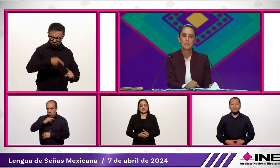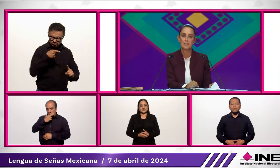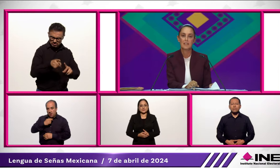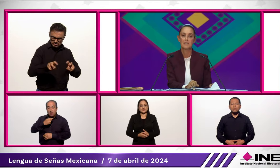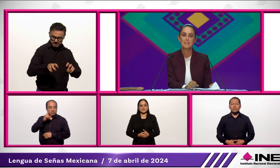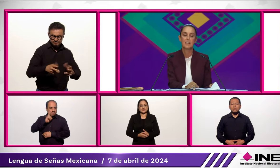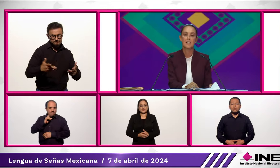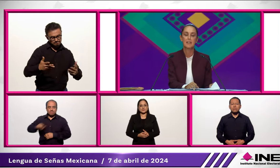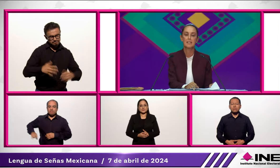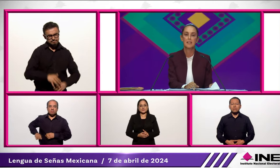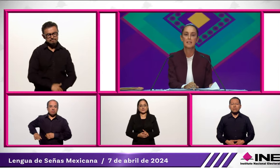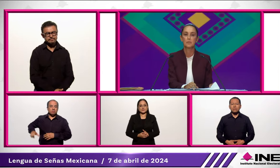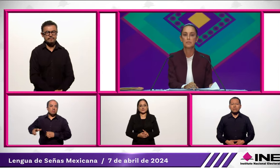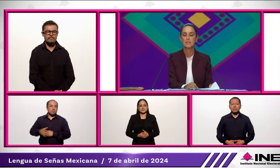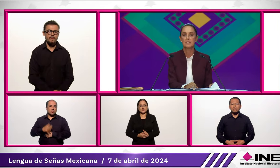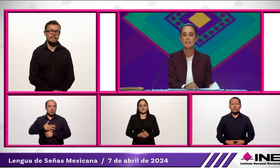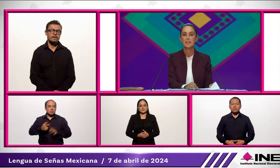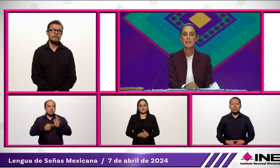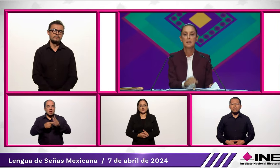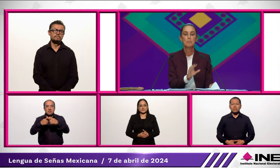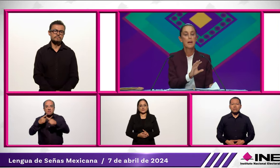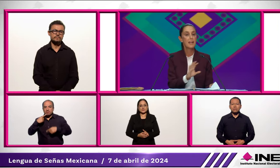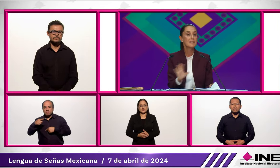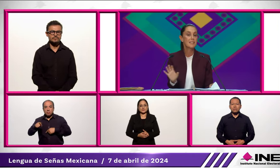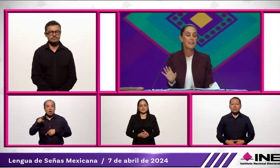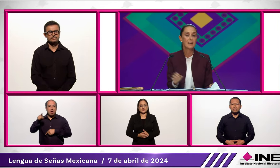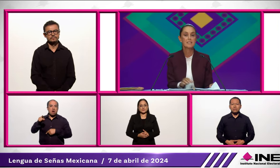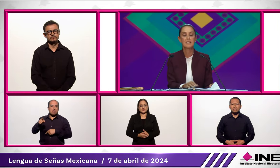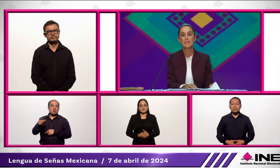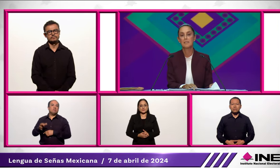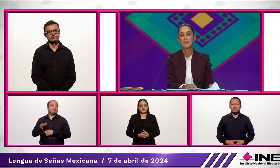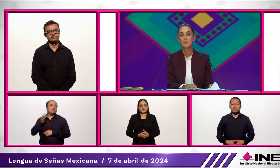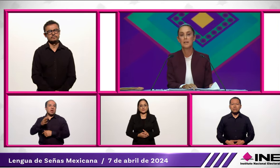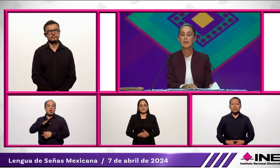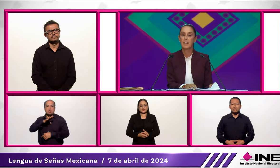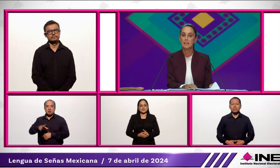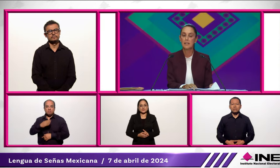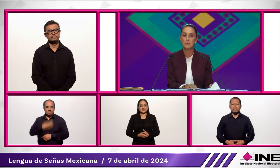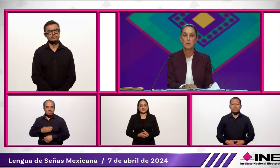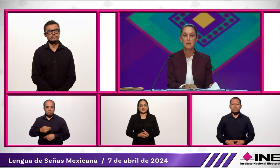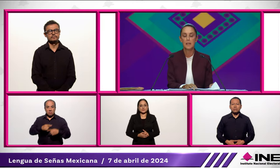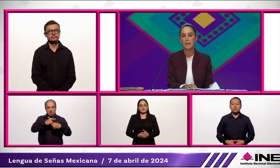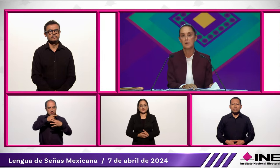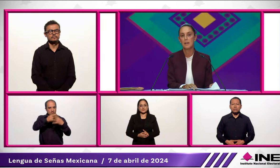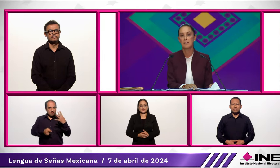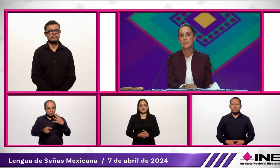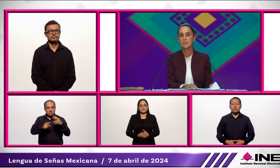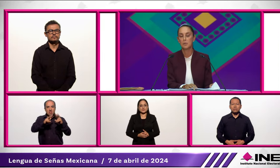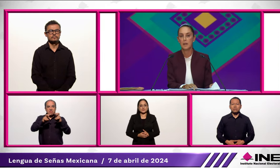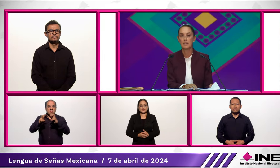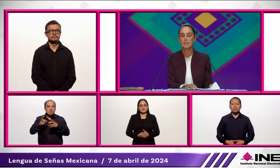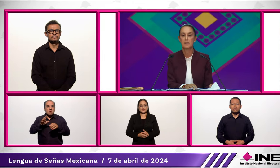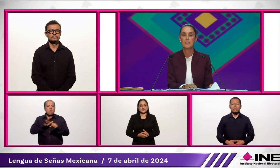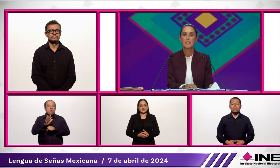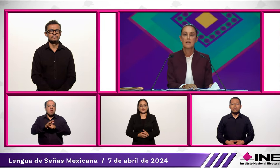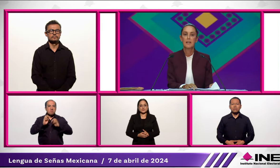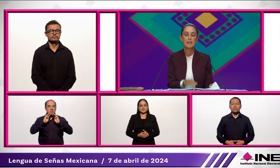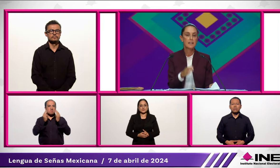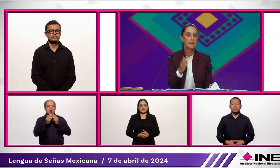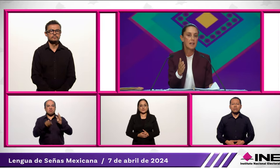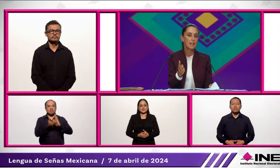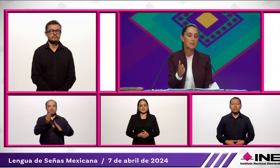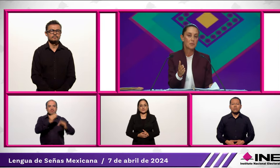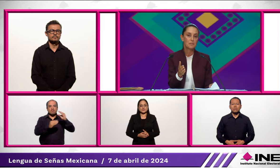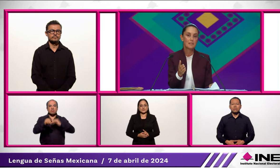diversas denuncias en la Fiscalía General de Justicia. Varias de ellas tienen que ver con el cártel inmobiliario en la Benito Juárez.